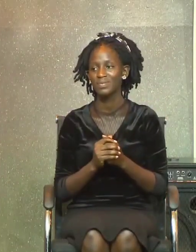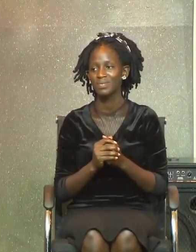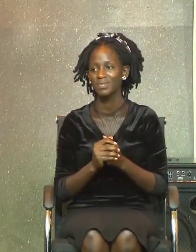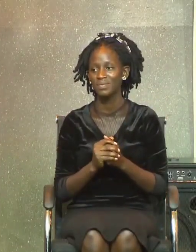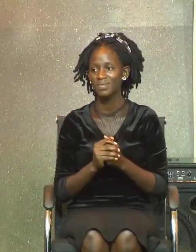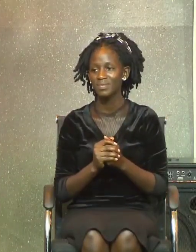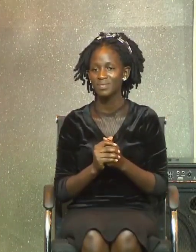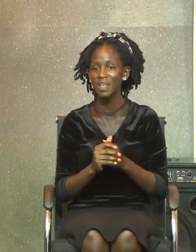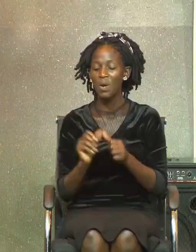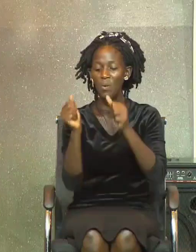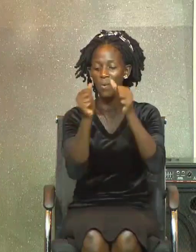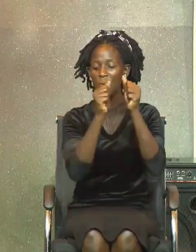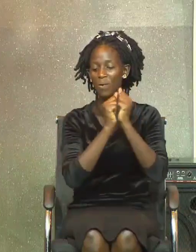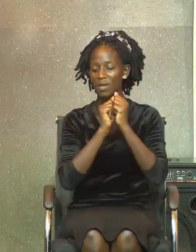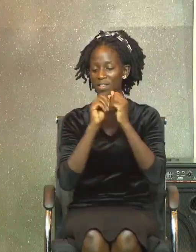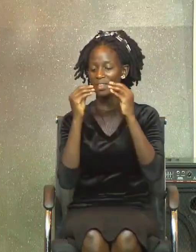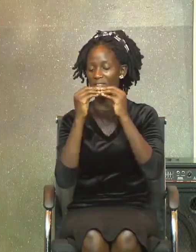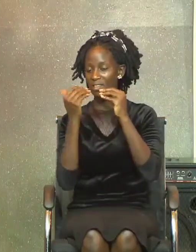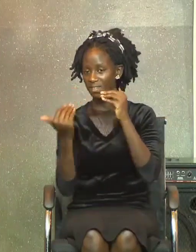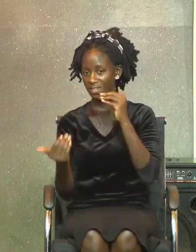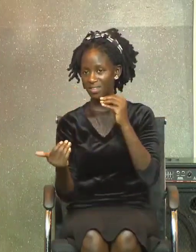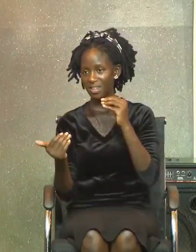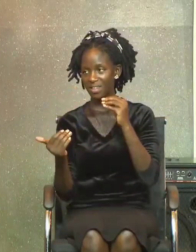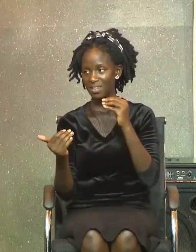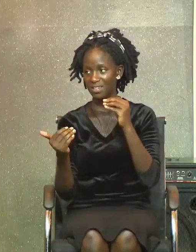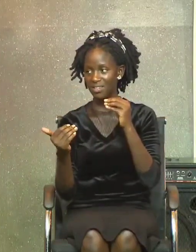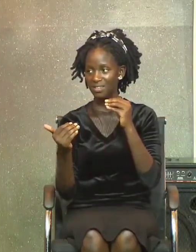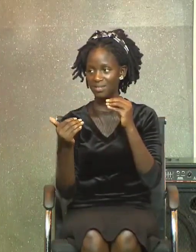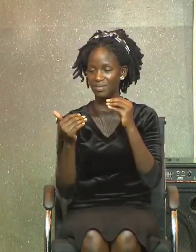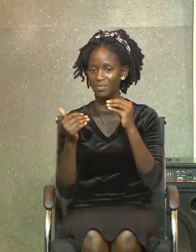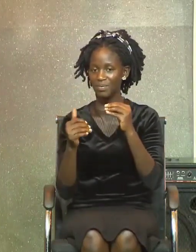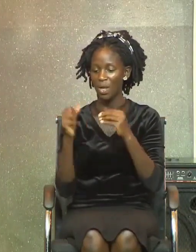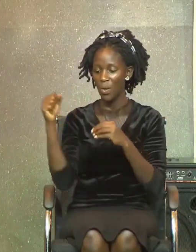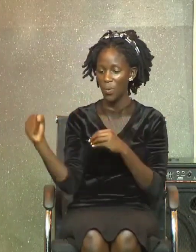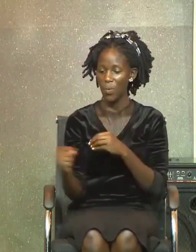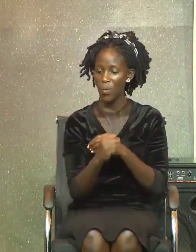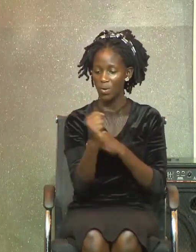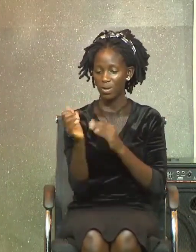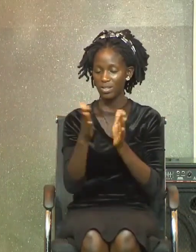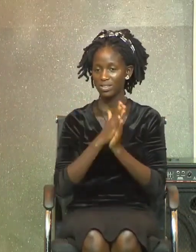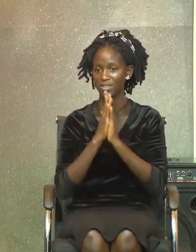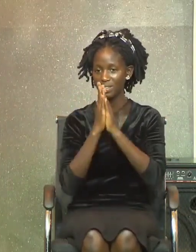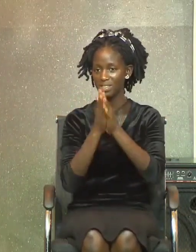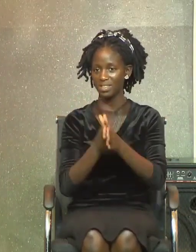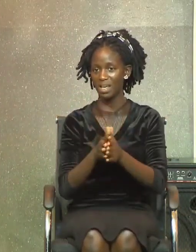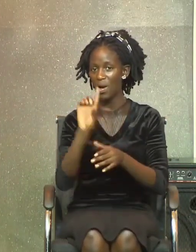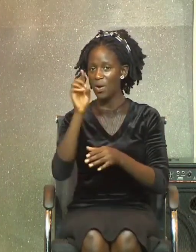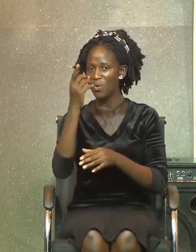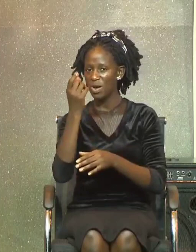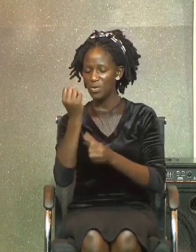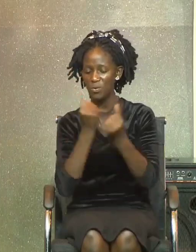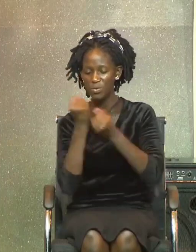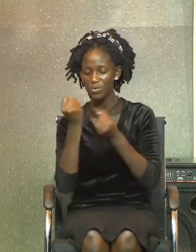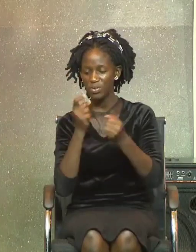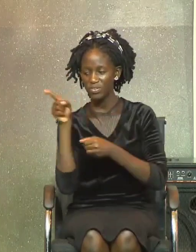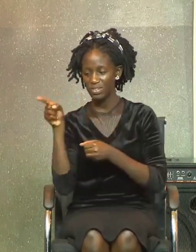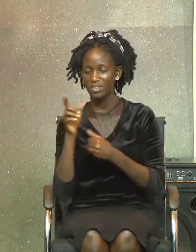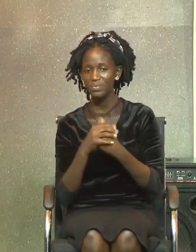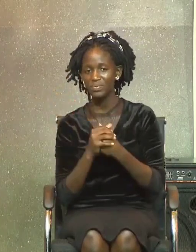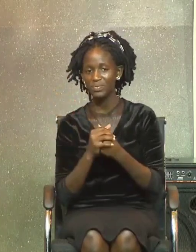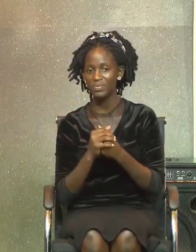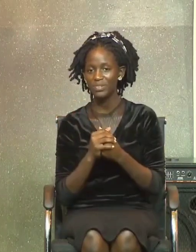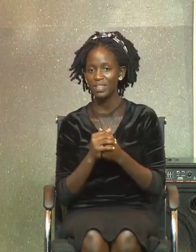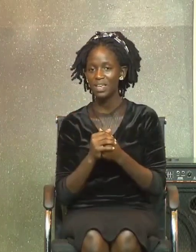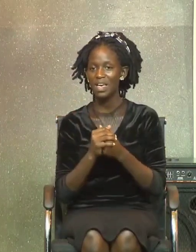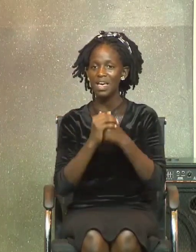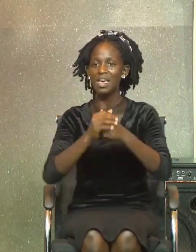ndi ne mutabani wange ono gwe ntera okutambula naye atera okunvuga naye nga nava awaka nga